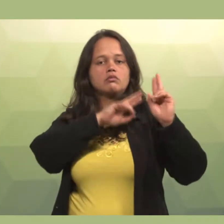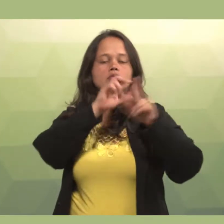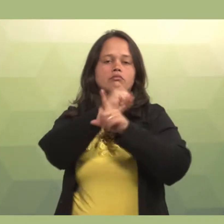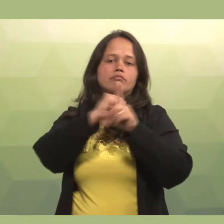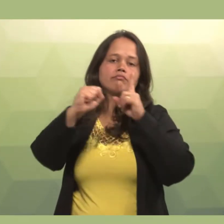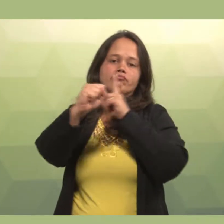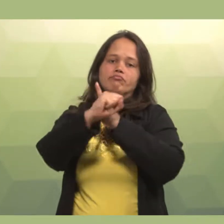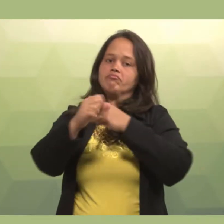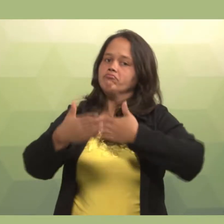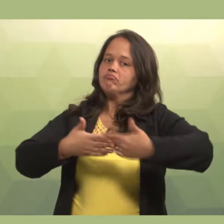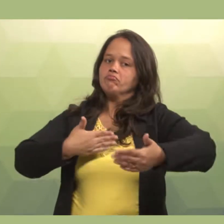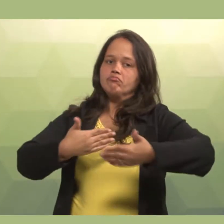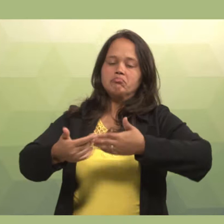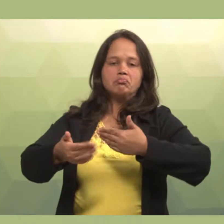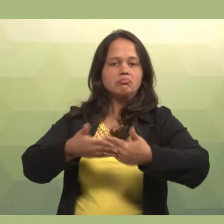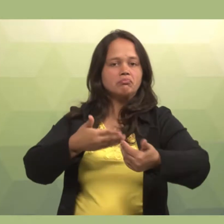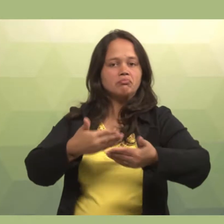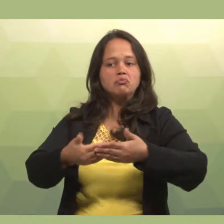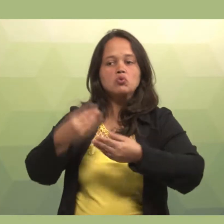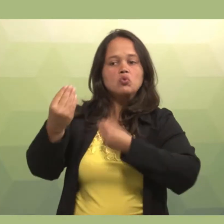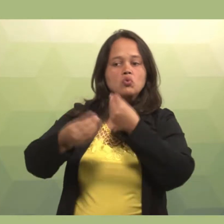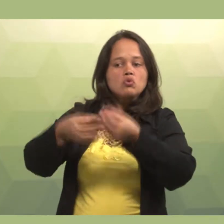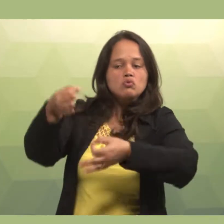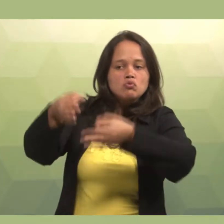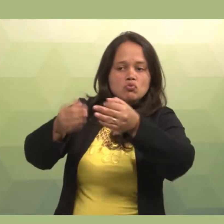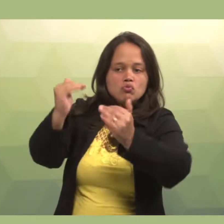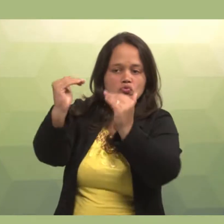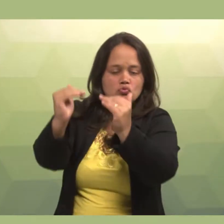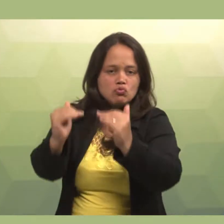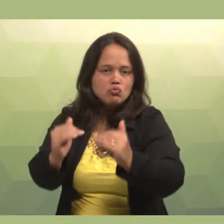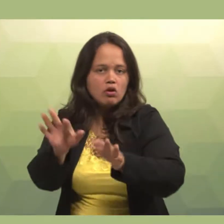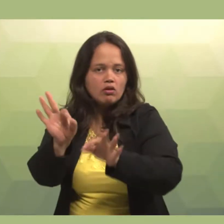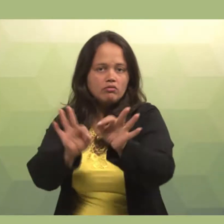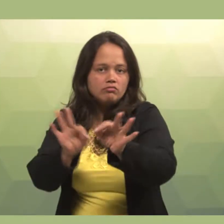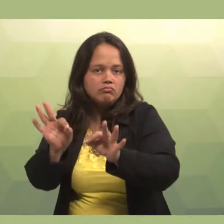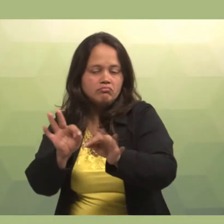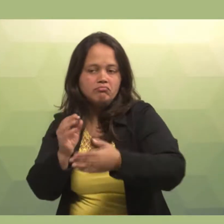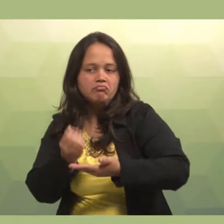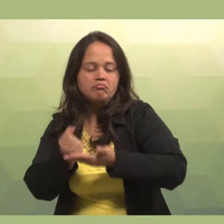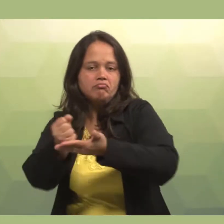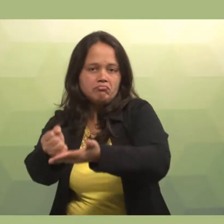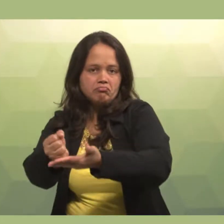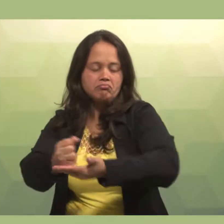social, independentemente de sua forma jurídica de manutenção.